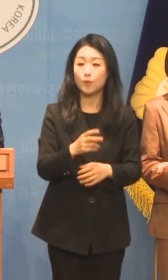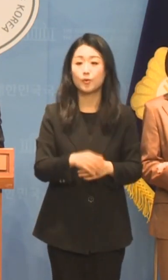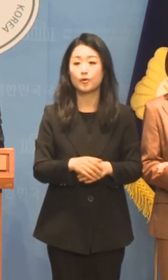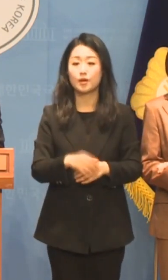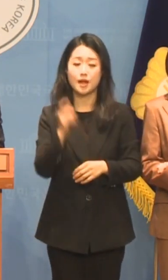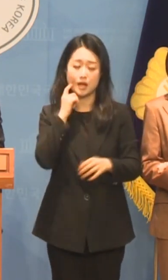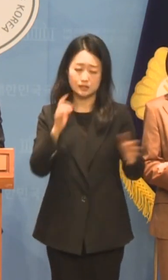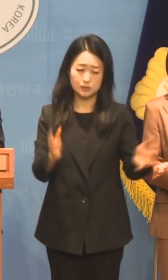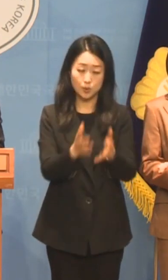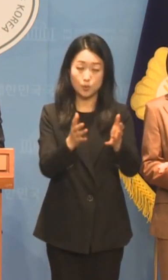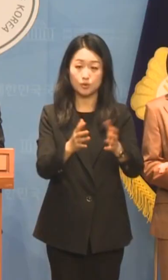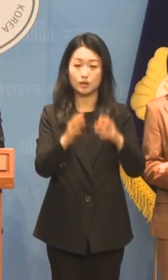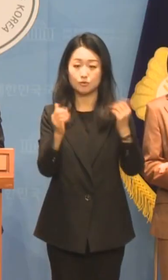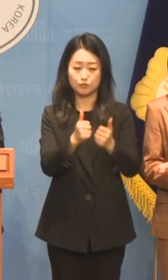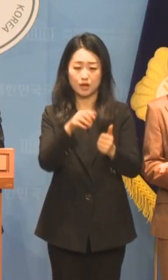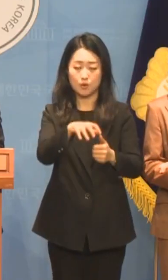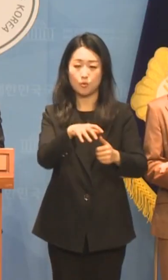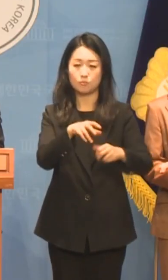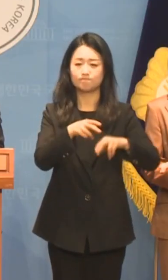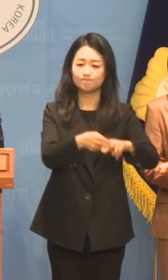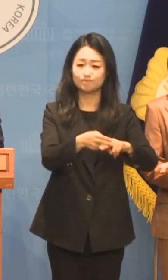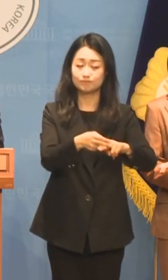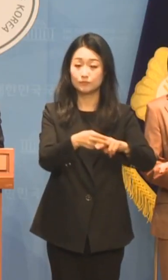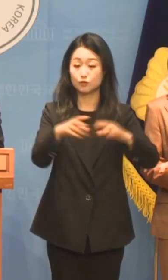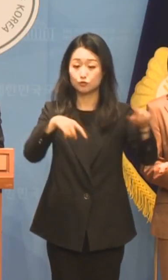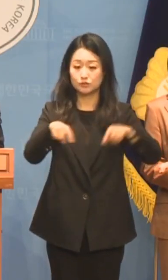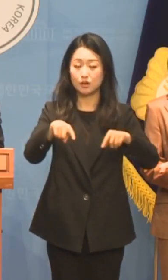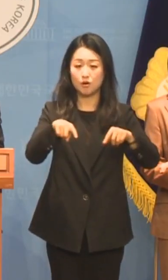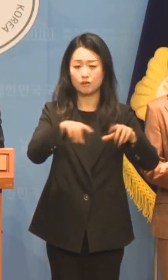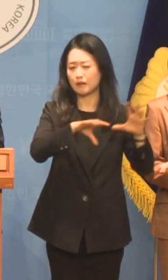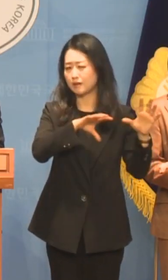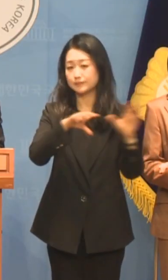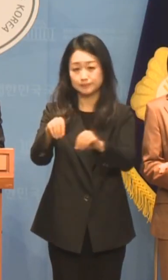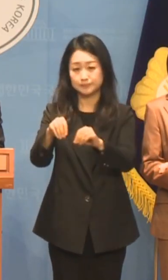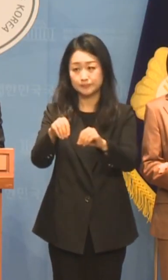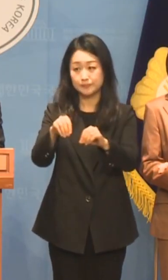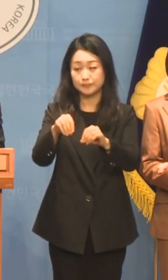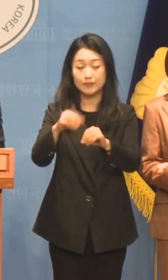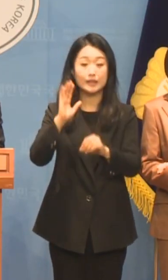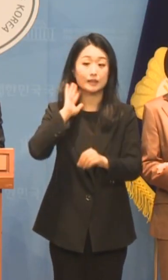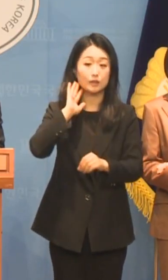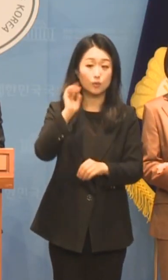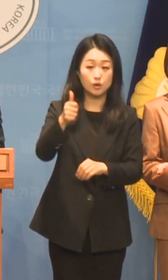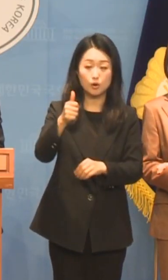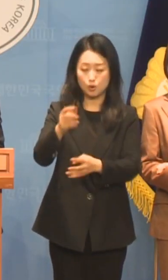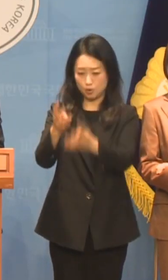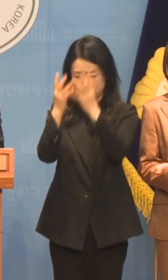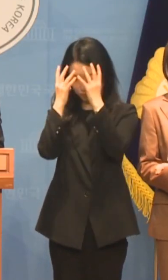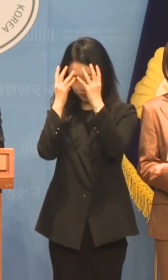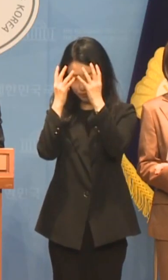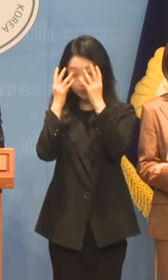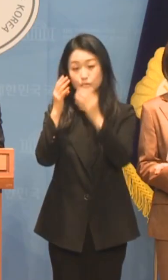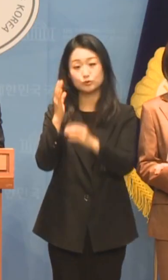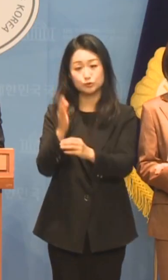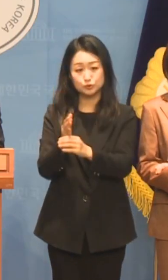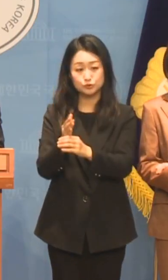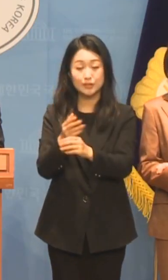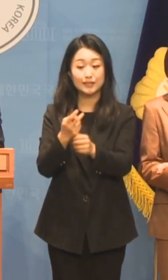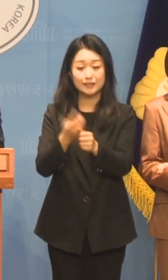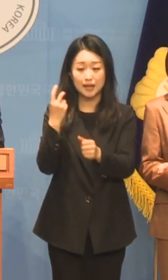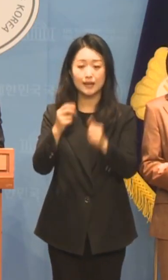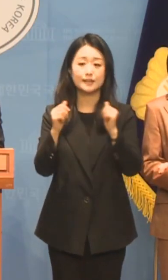선동, 의회 독재로 국정은 마비됐고 대통령은 구속된 채